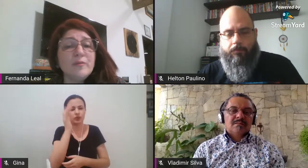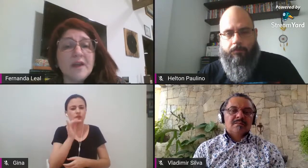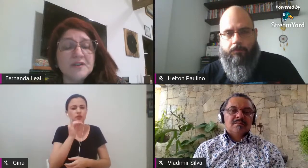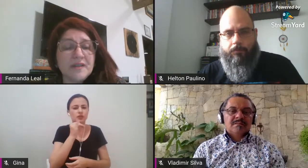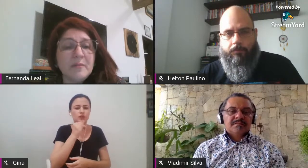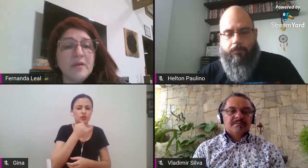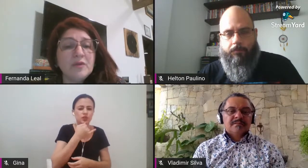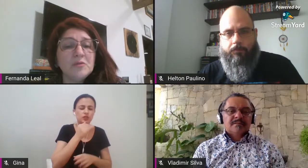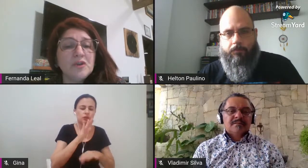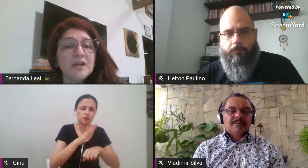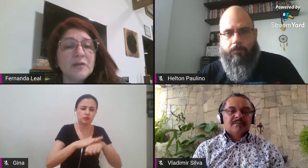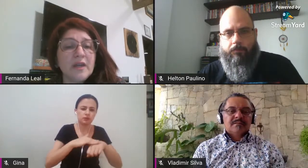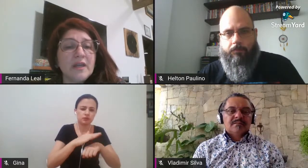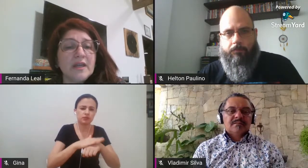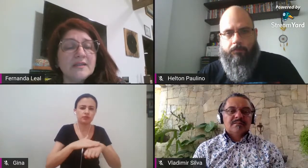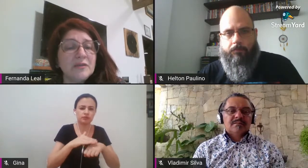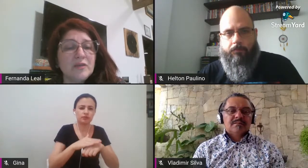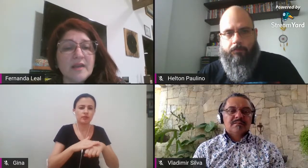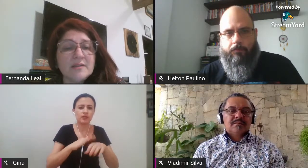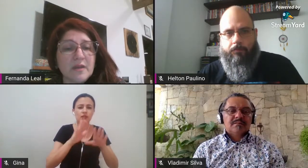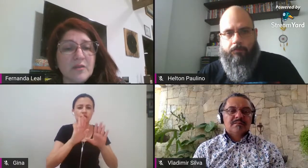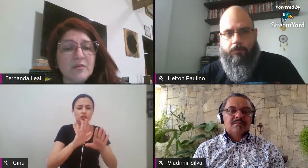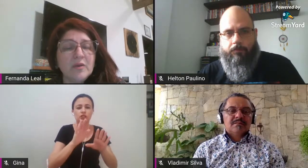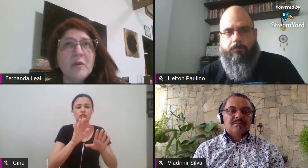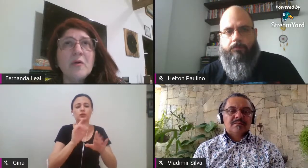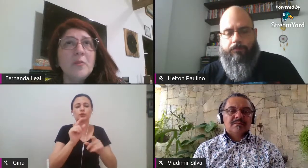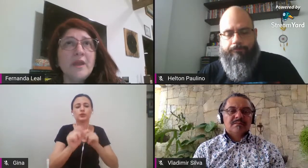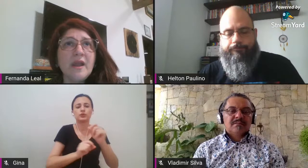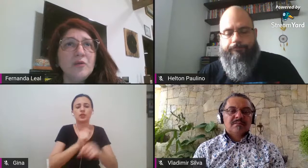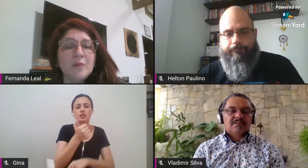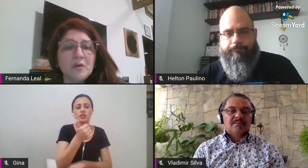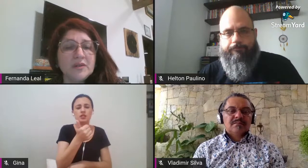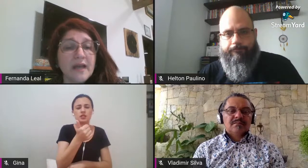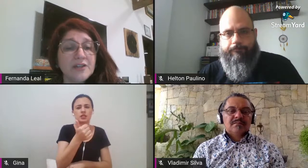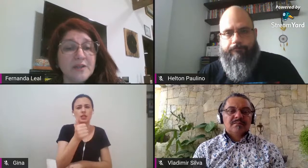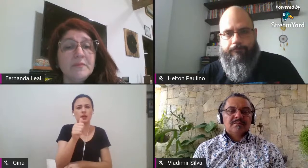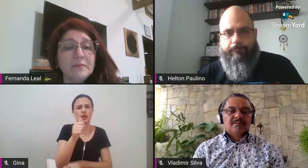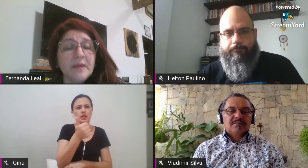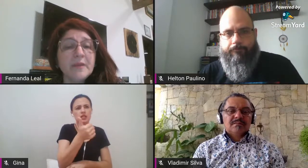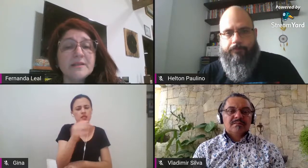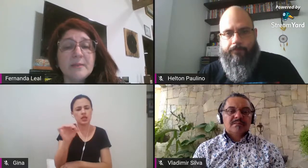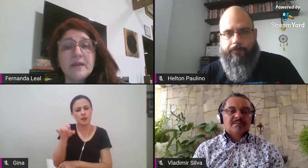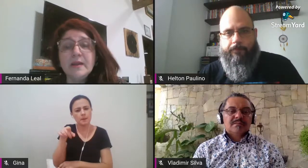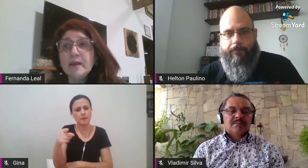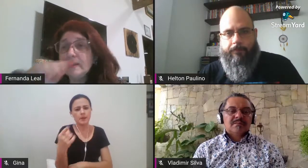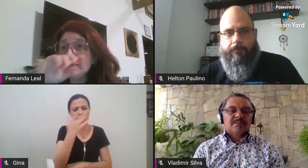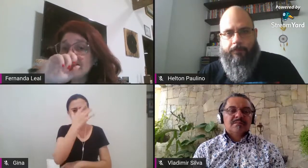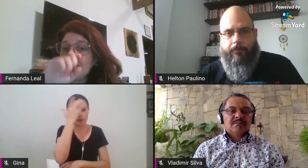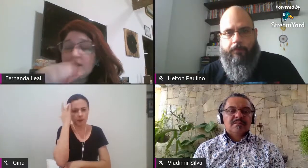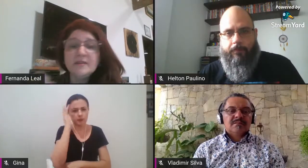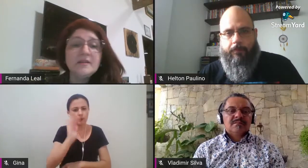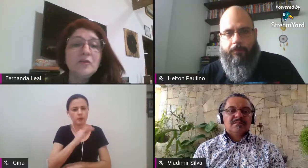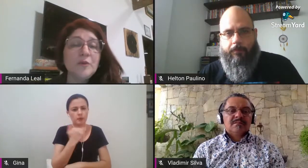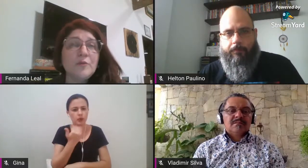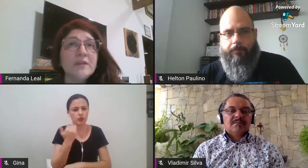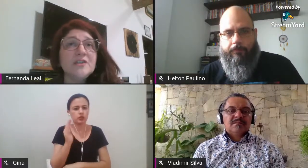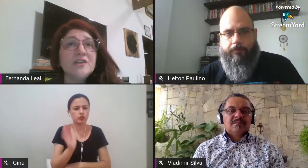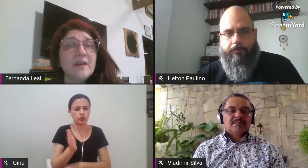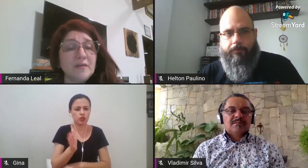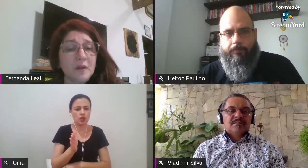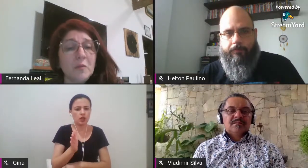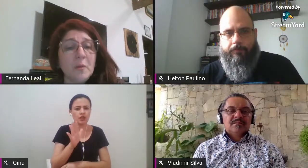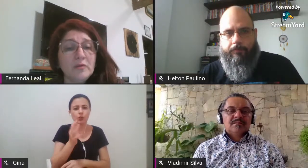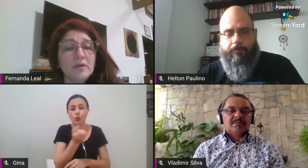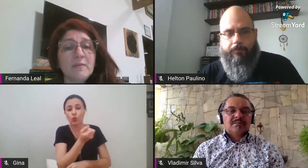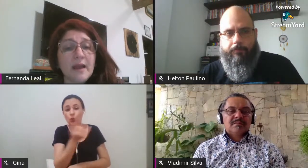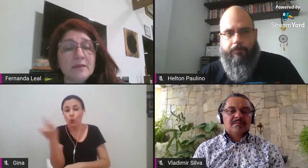passamos muito mais de 100 mil, estamos chegando aí a 110 mil. Não acompanhei a última contagem, né, para saber exatamente esse número, mas a gente